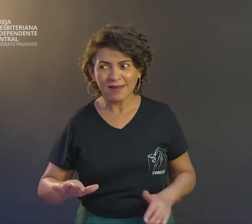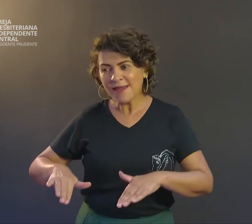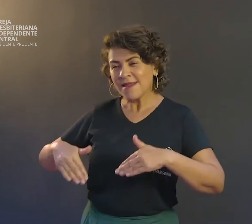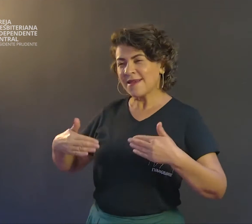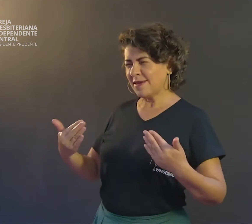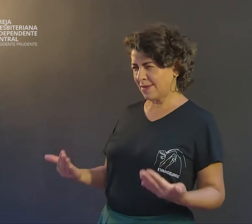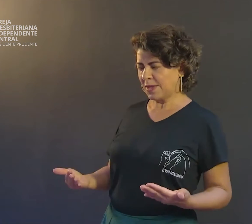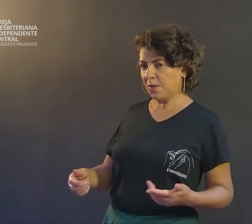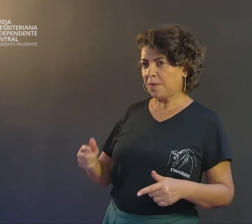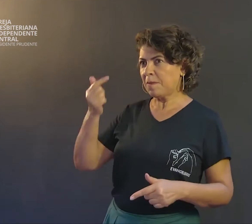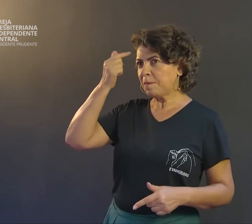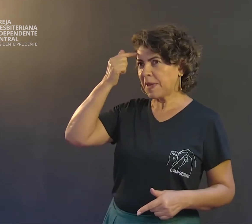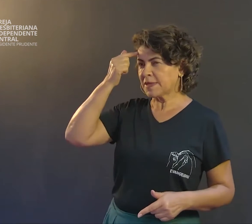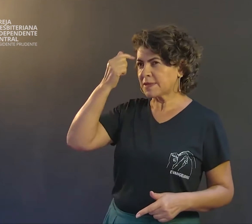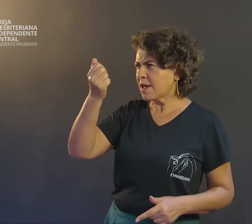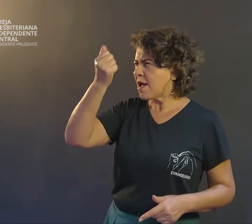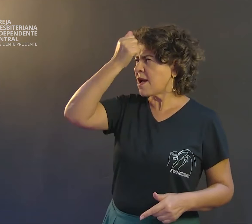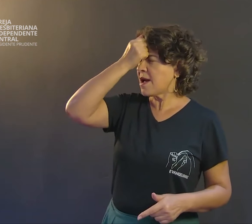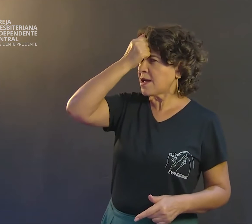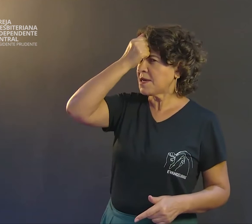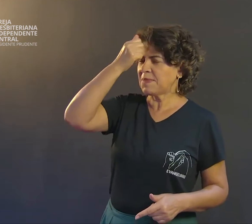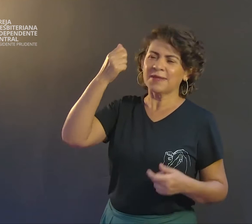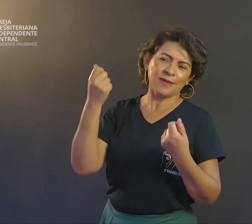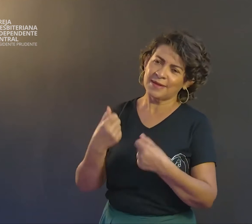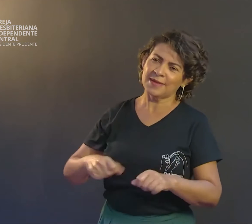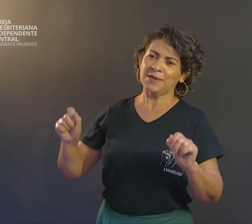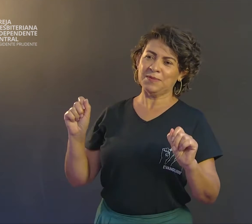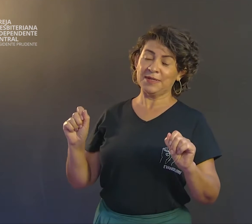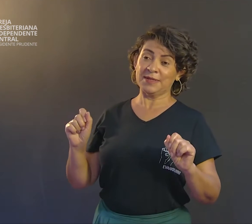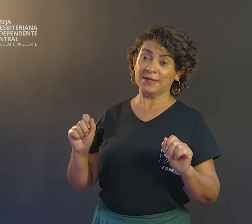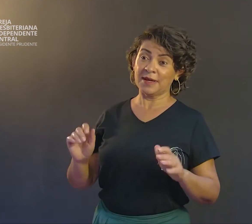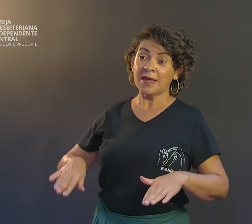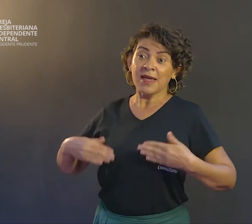automaticamente dão autoridade sobre suas vidas a estes demônios.